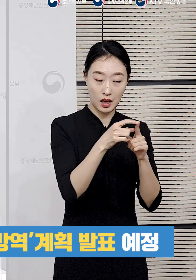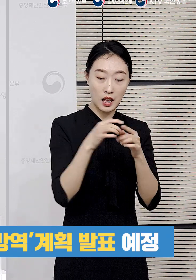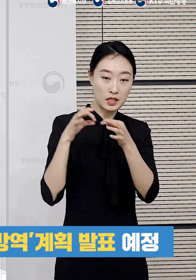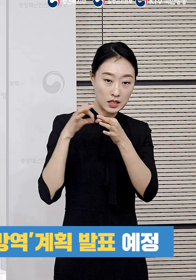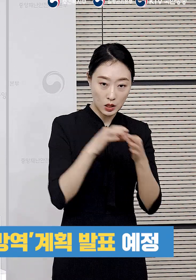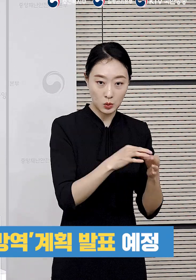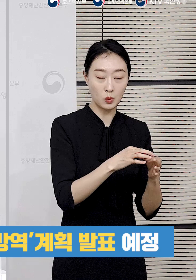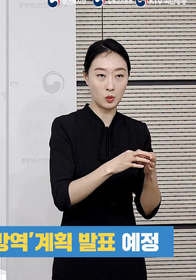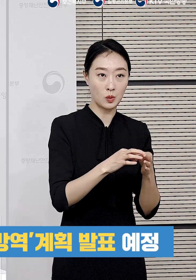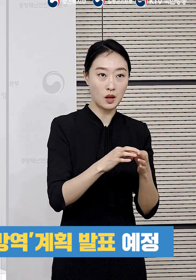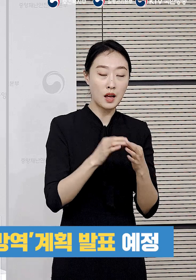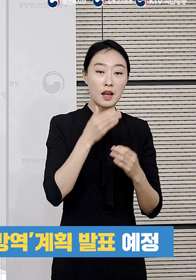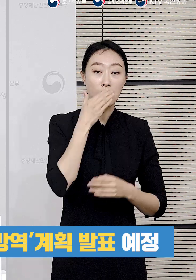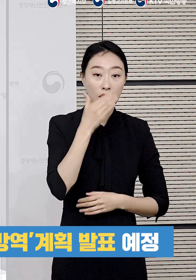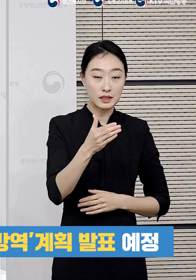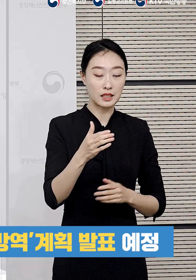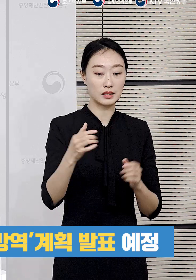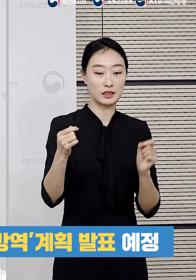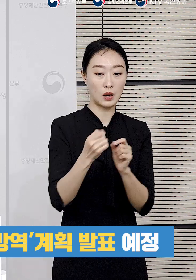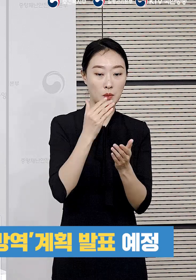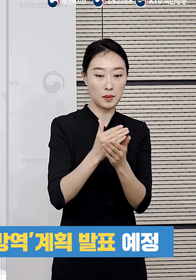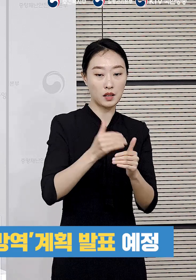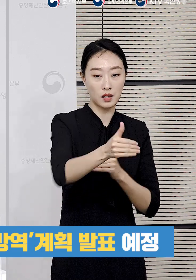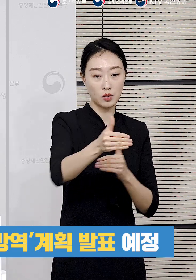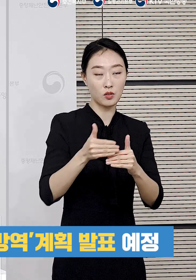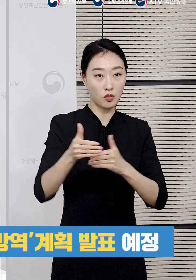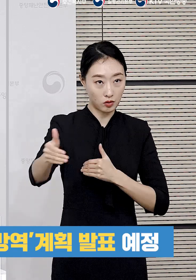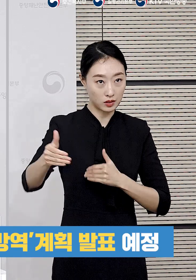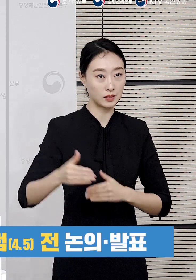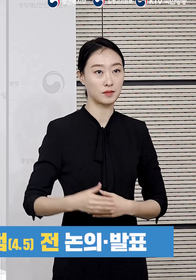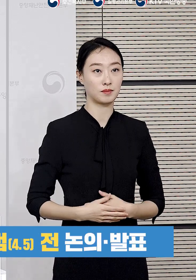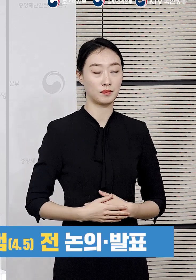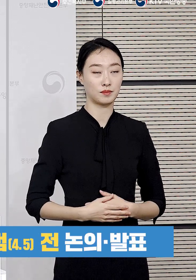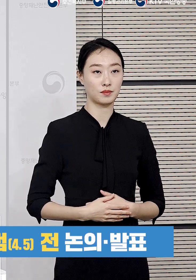사회적 거리두기라고 이제 부르는 것이어서 그런 부분에 대해서